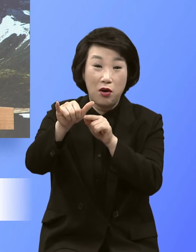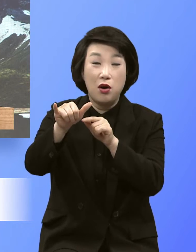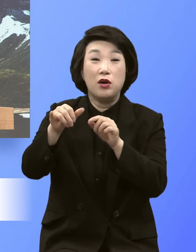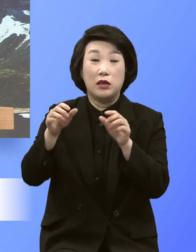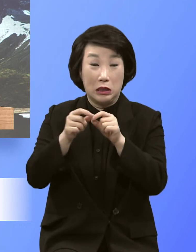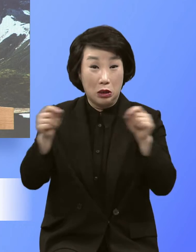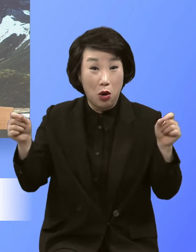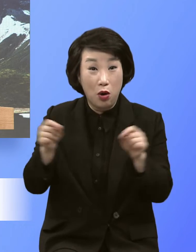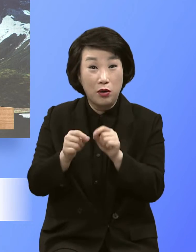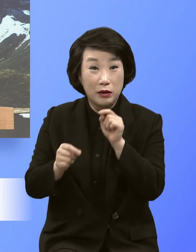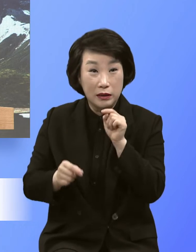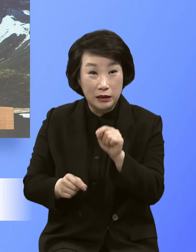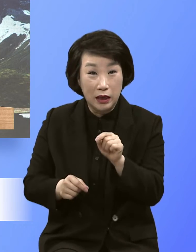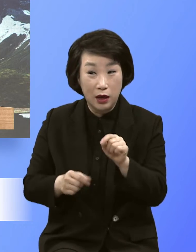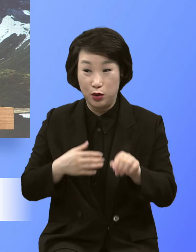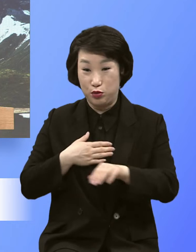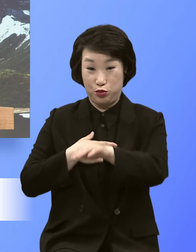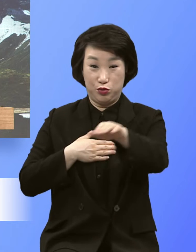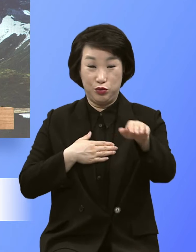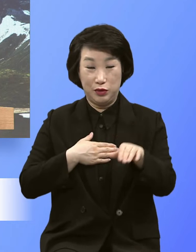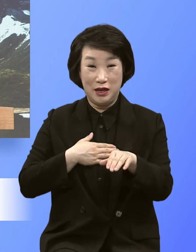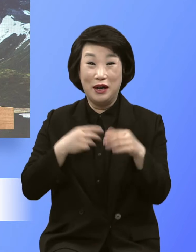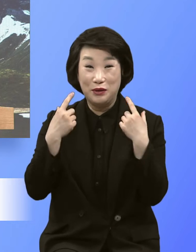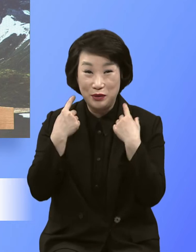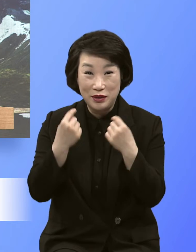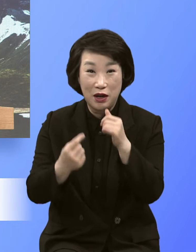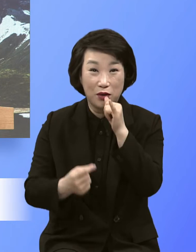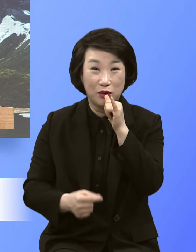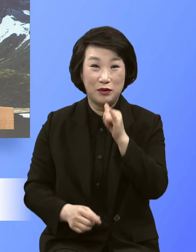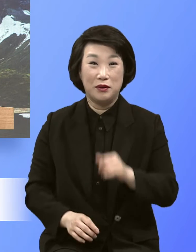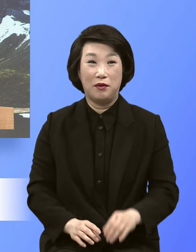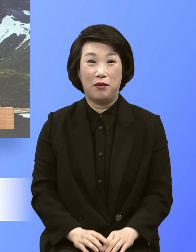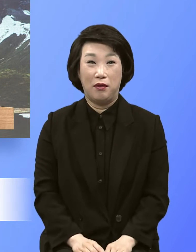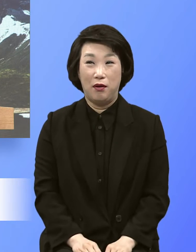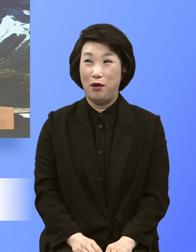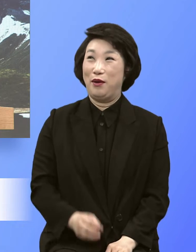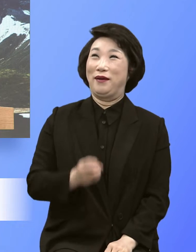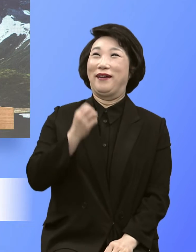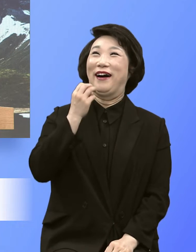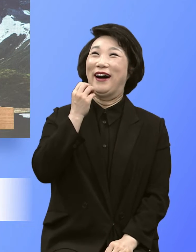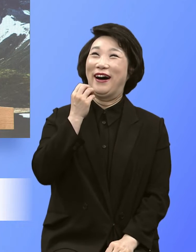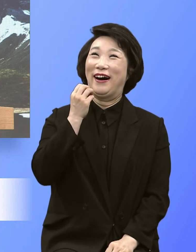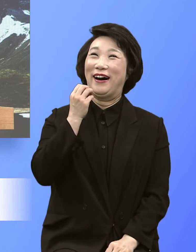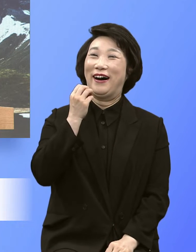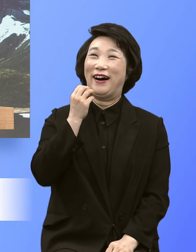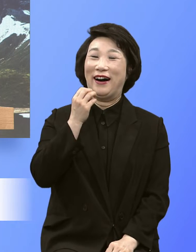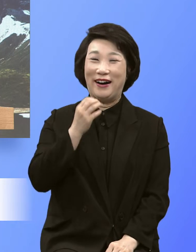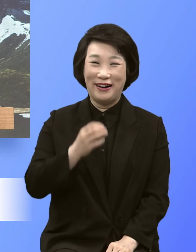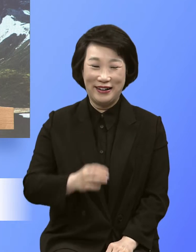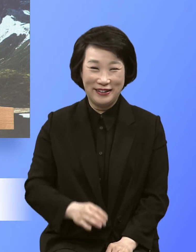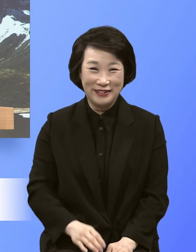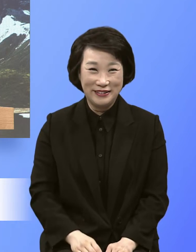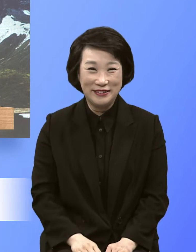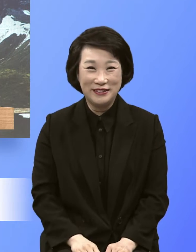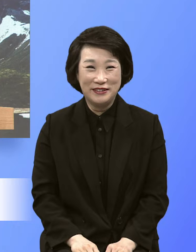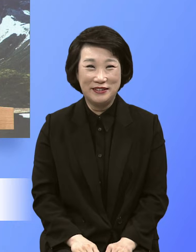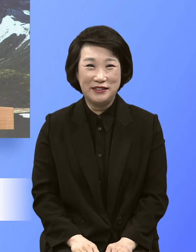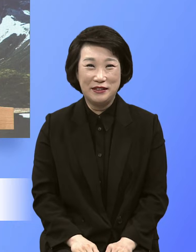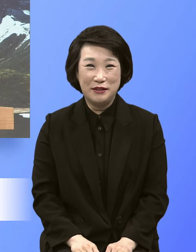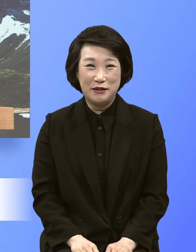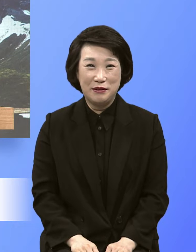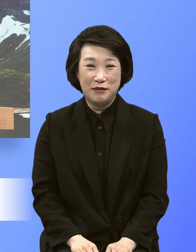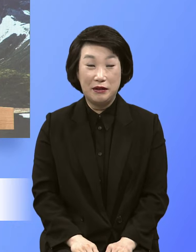거리를 우리가 유지해 가는 것을 보면 참 신기하다 이렇게